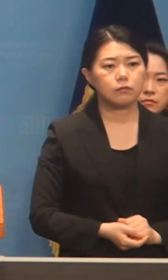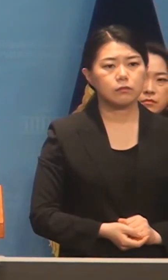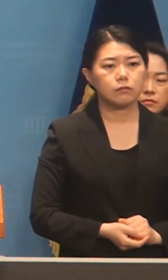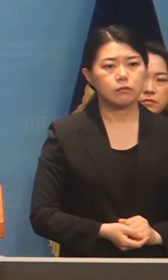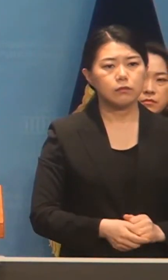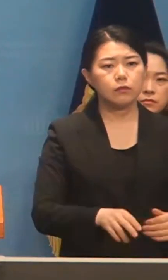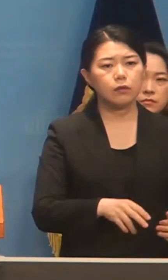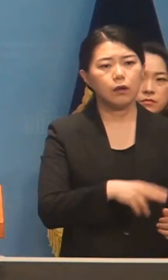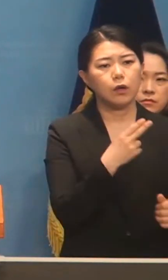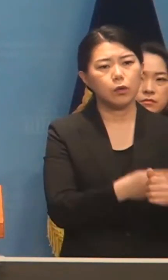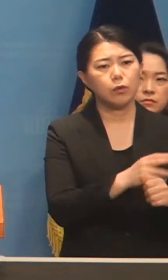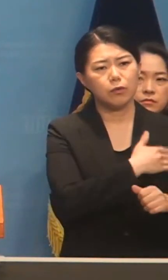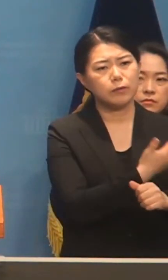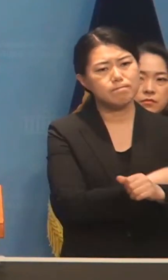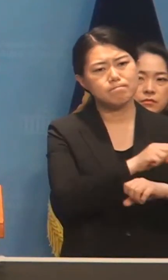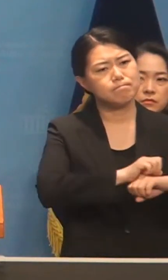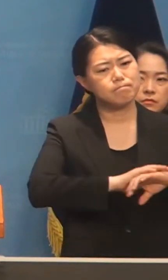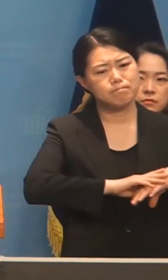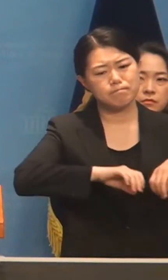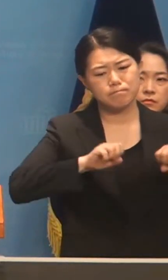교권이 무너졌습니다.